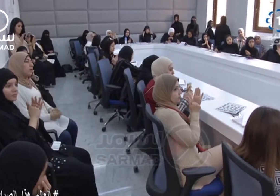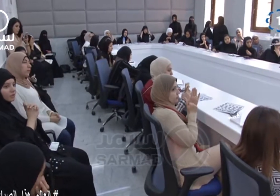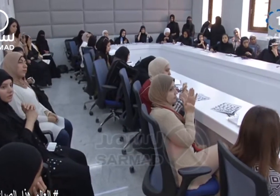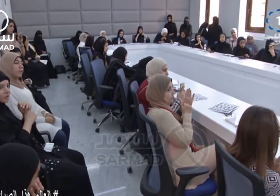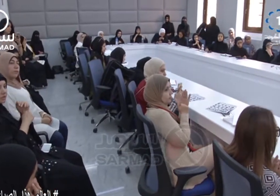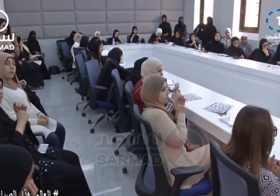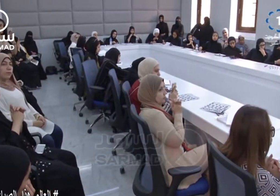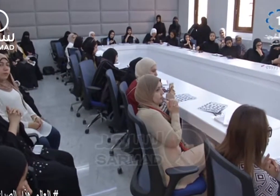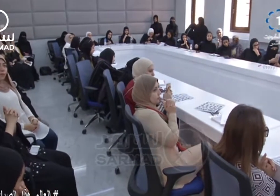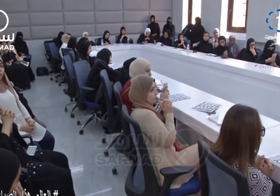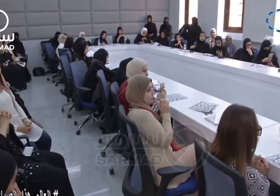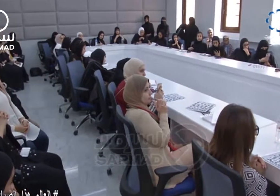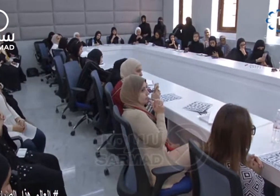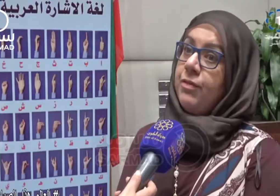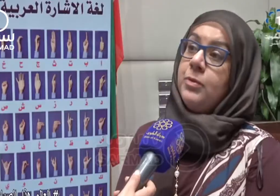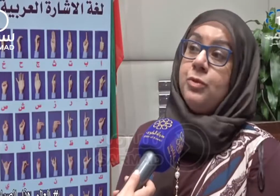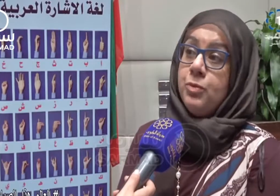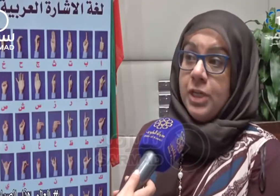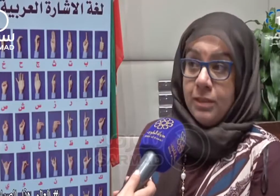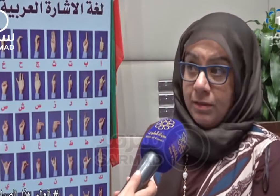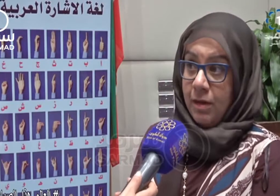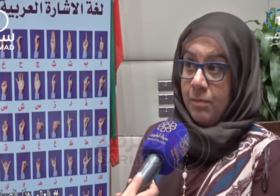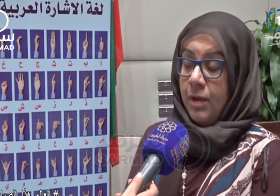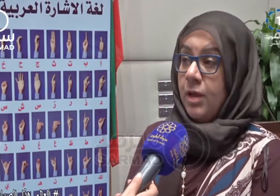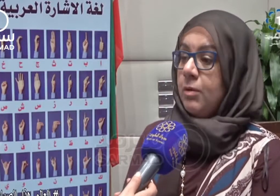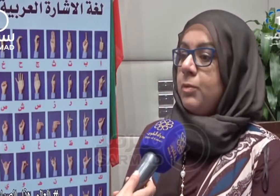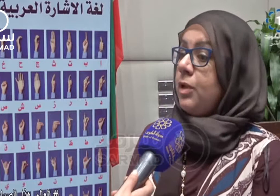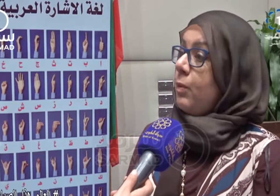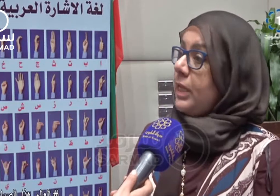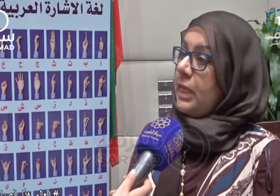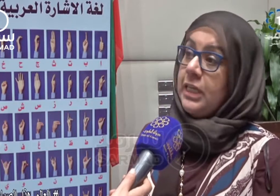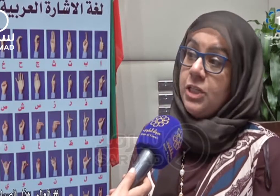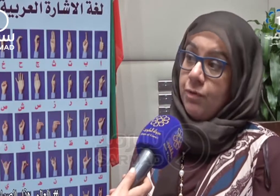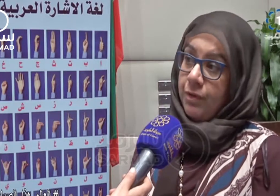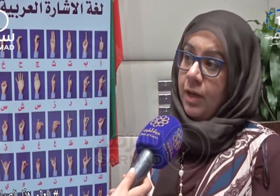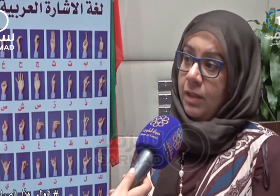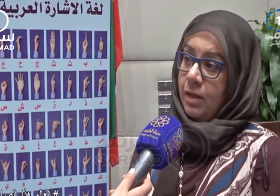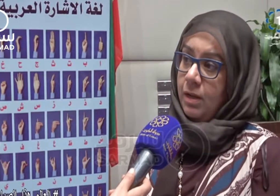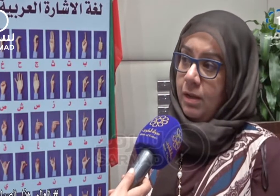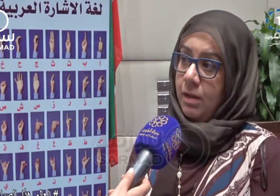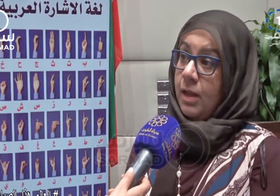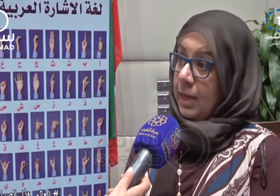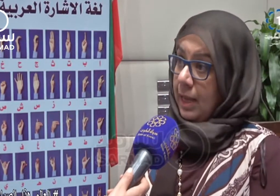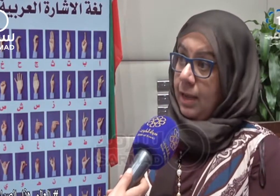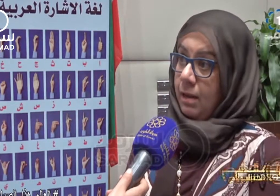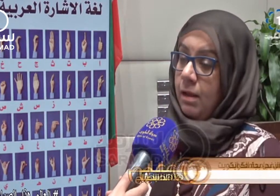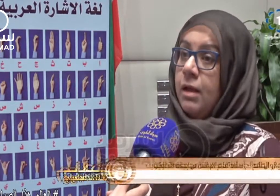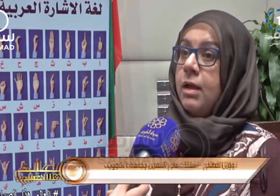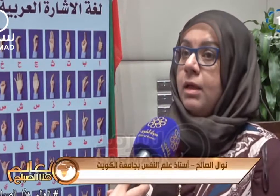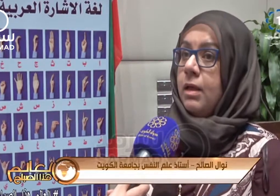الأسرة هي قدرت أن هي تفهم شنو مشكلة الطالب وبنت الوقت اللي اكتشفوا فيه هذا الخلل.